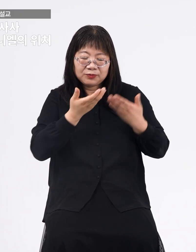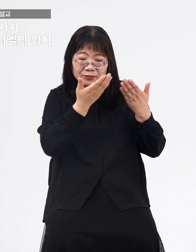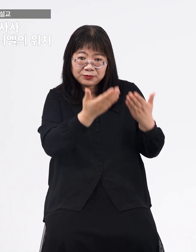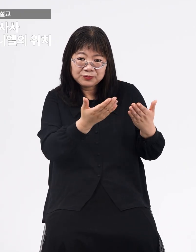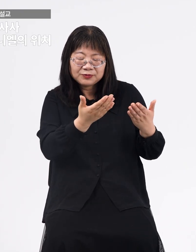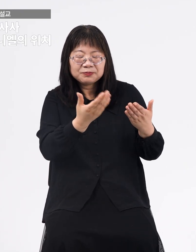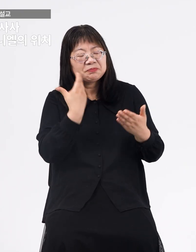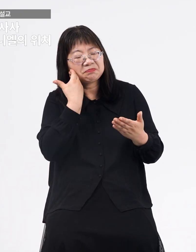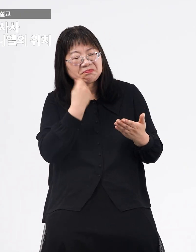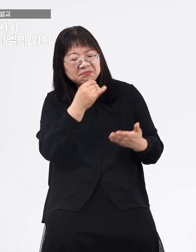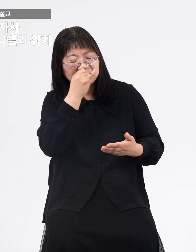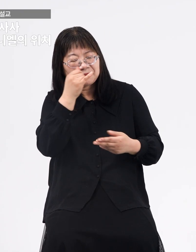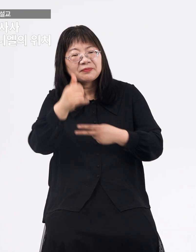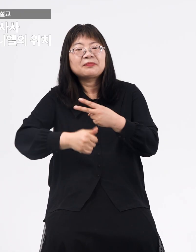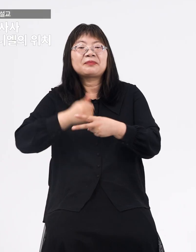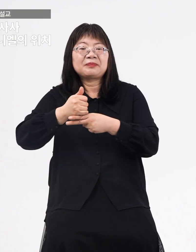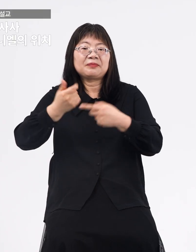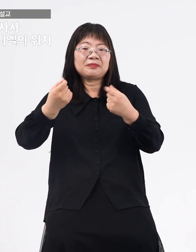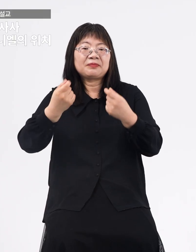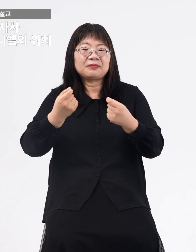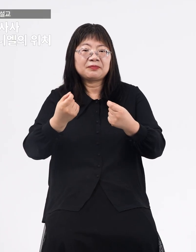여기서 힌트가 일어납니다.